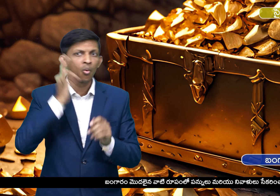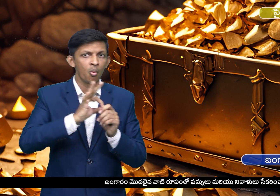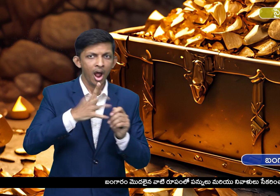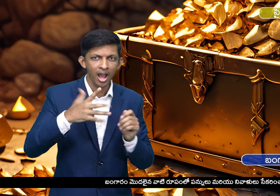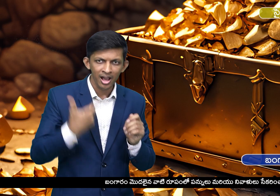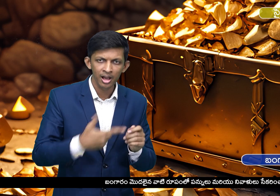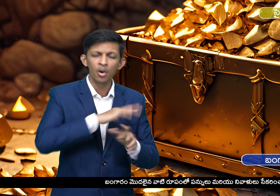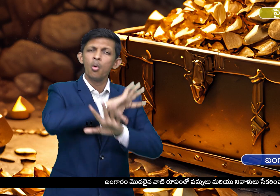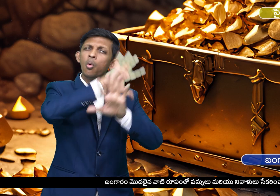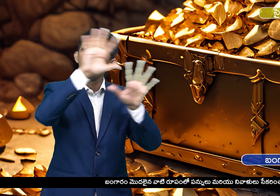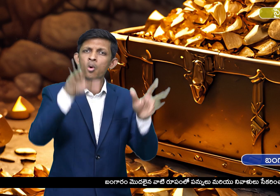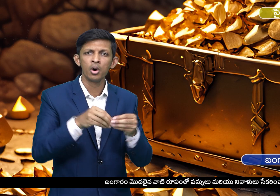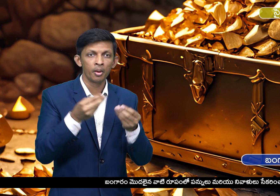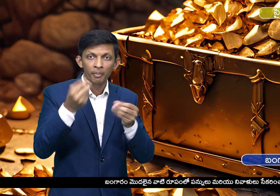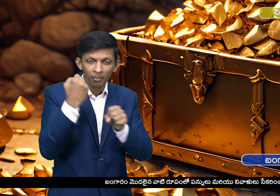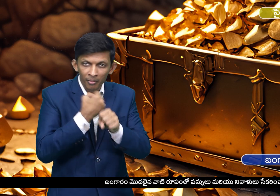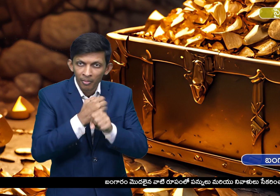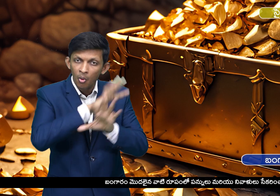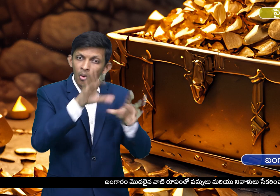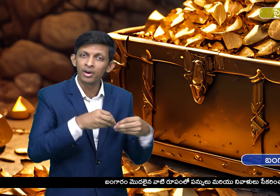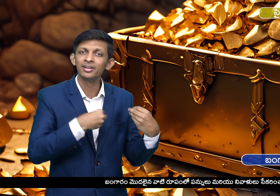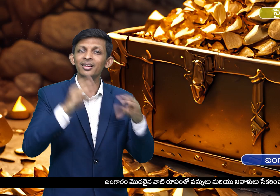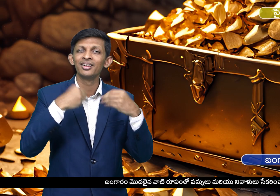మరియు నివాళులు సేకరించారు.